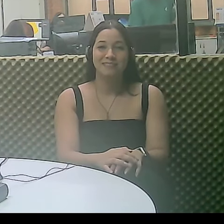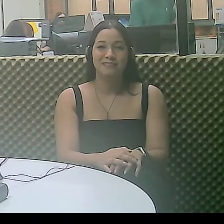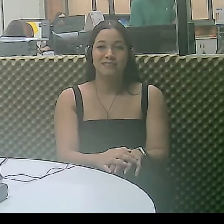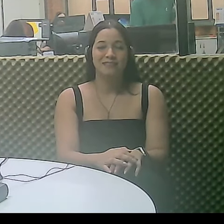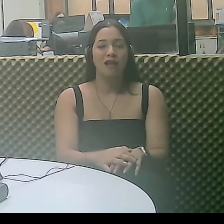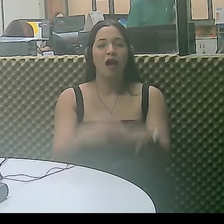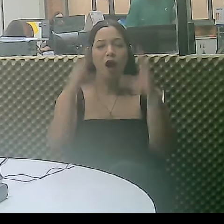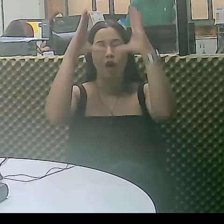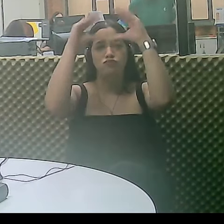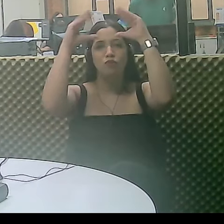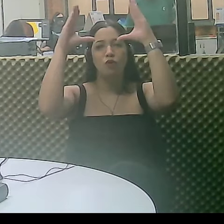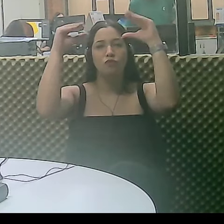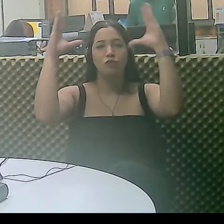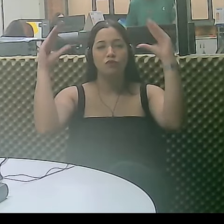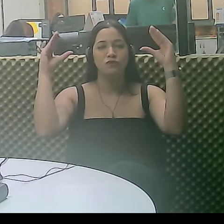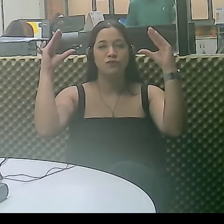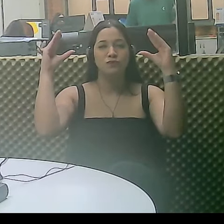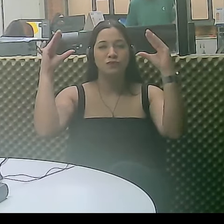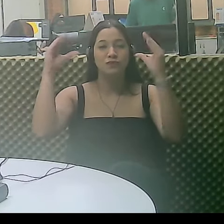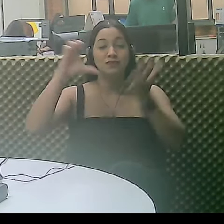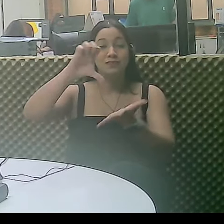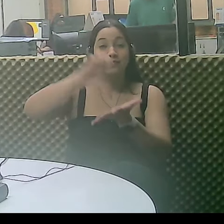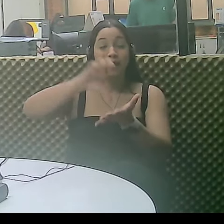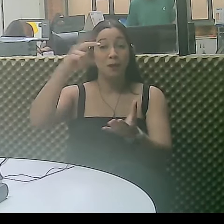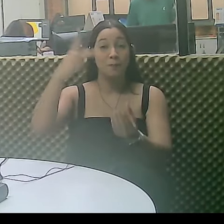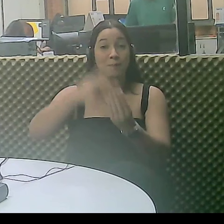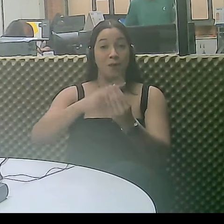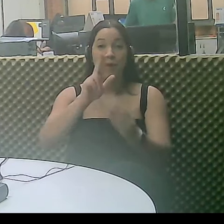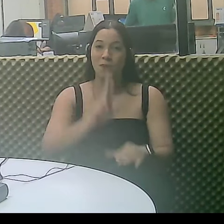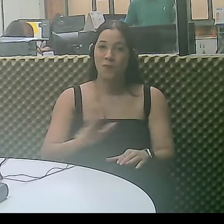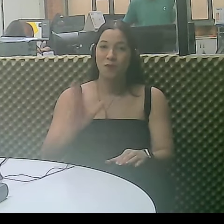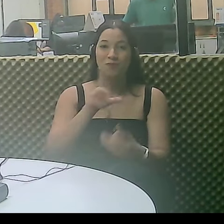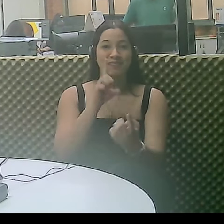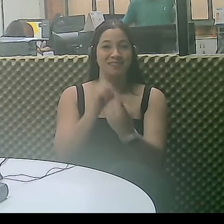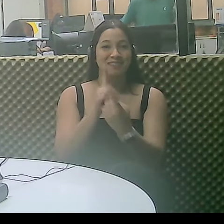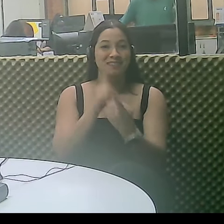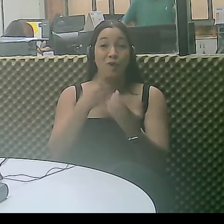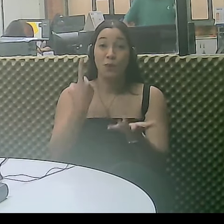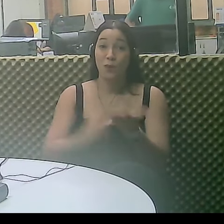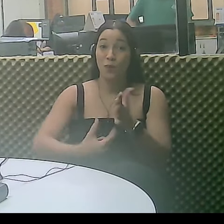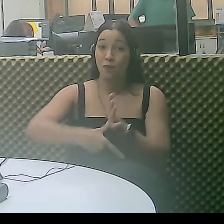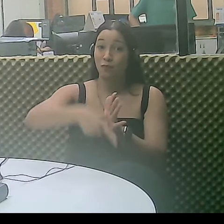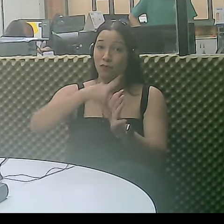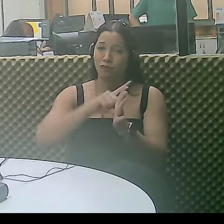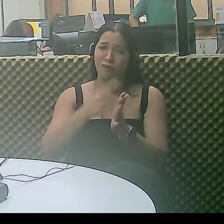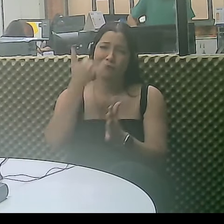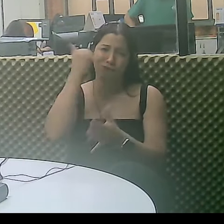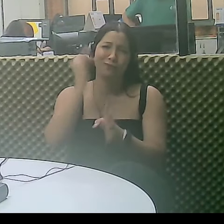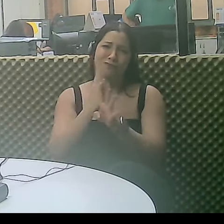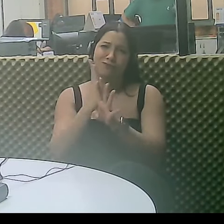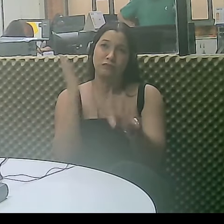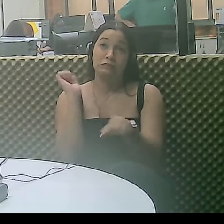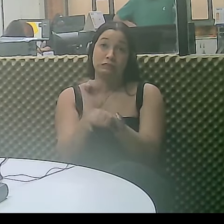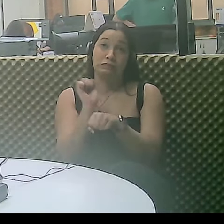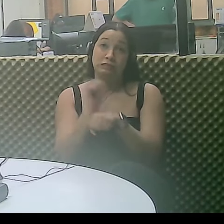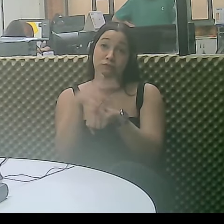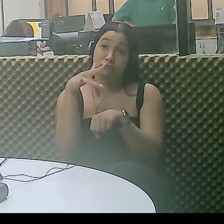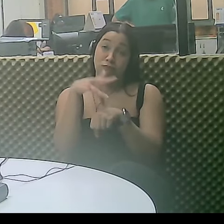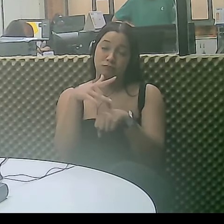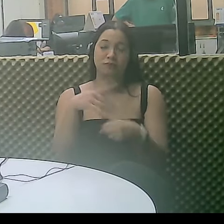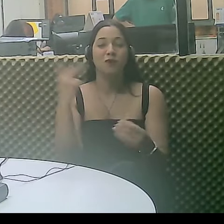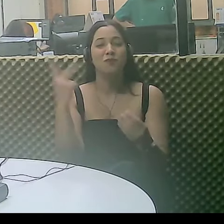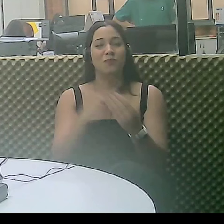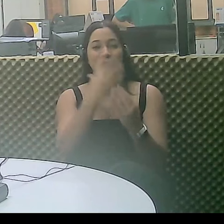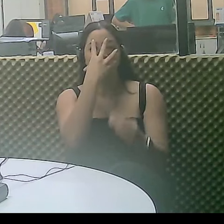maior comodidade do consumidor, na sede do Procon Uberlândia, o atendimento é agendado para evitar filas e espera. Já no